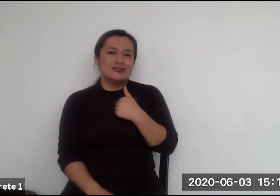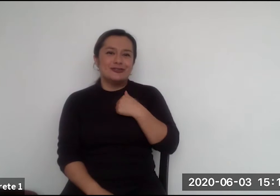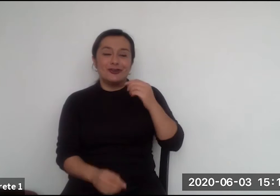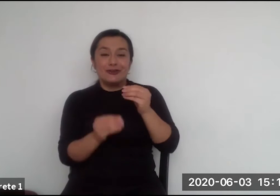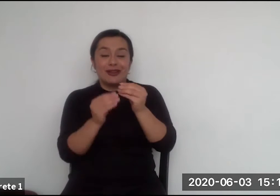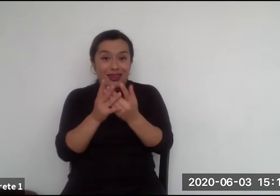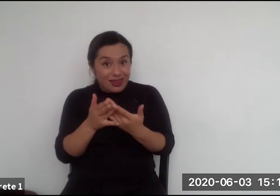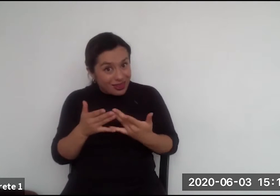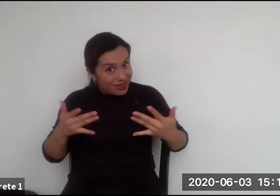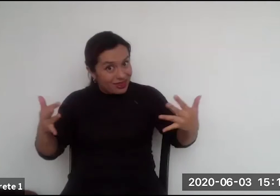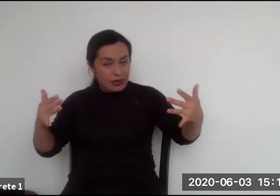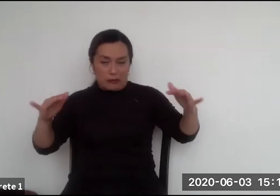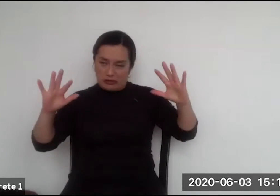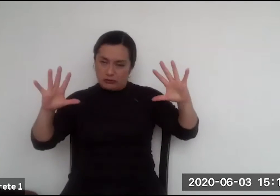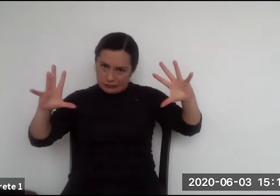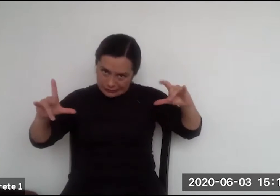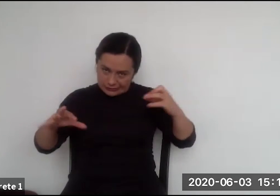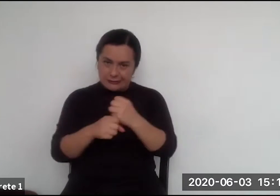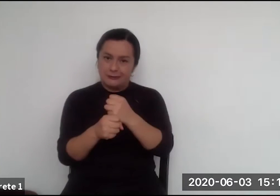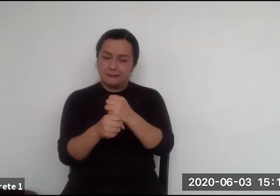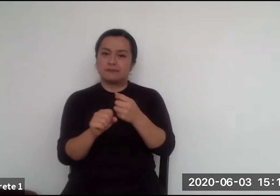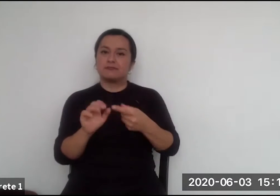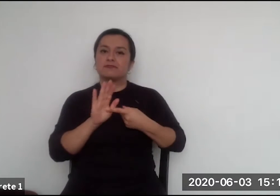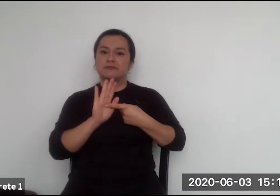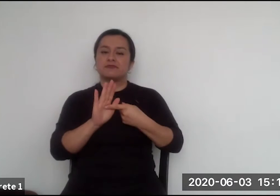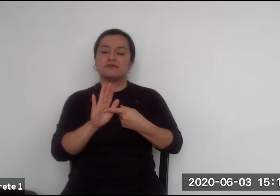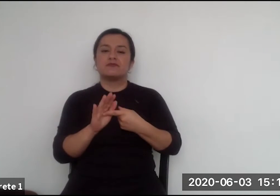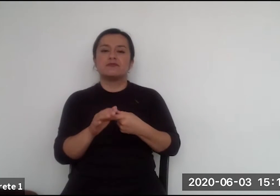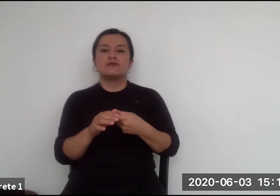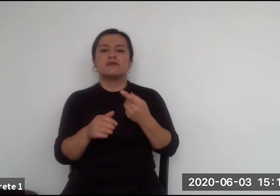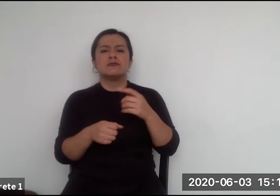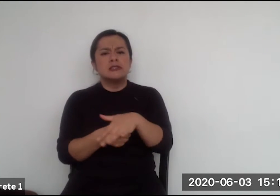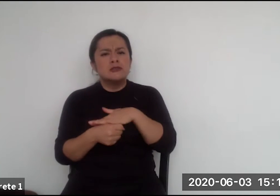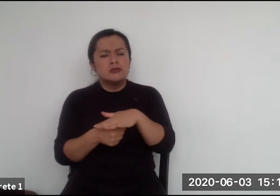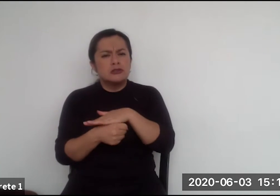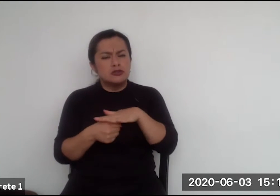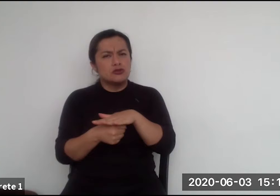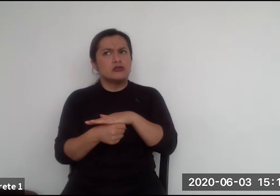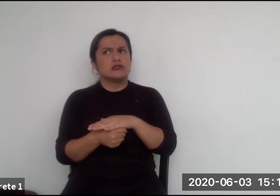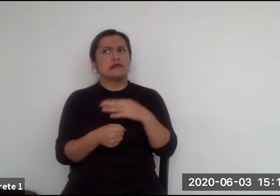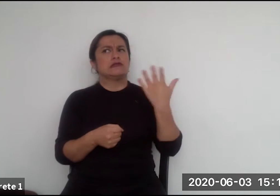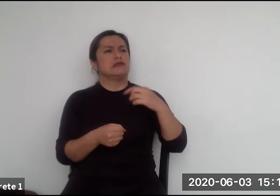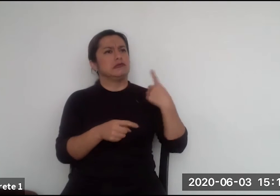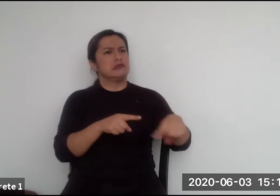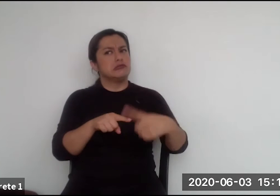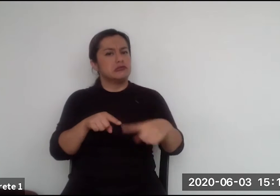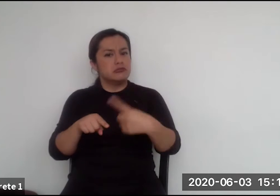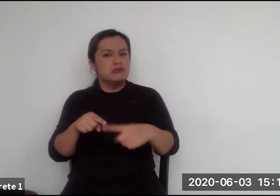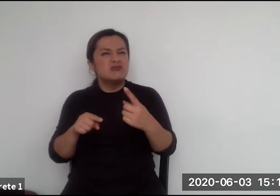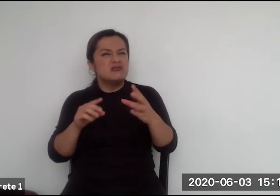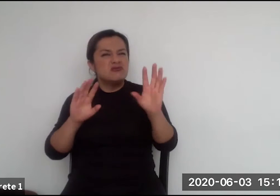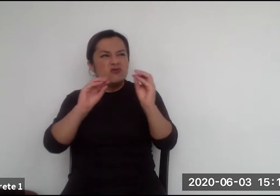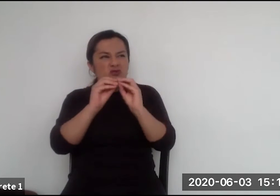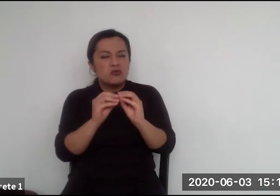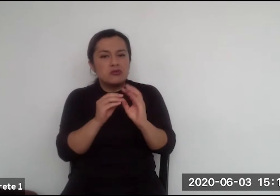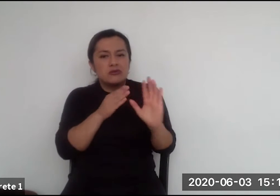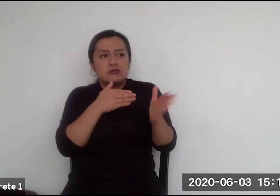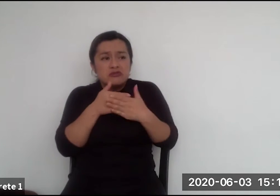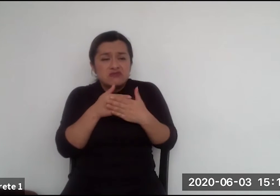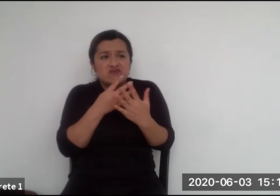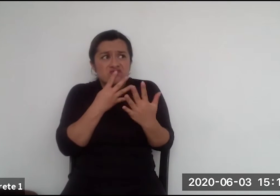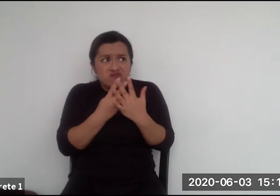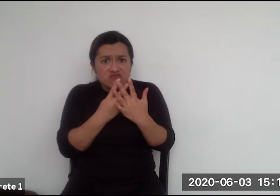largo, pero quiero mencionar situaciones distintas que para mí representan el confinamiento, las formas de confinamiento